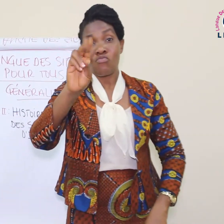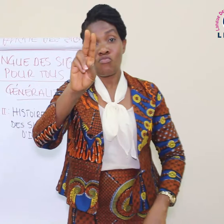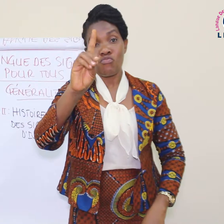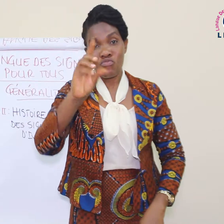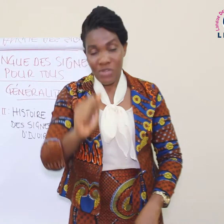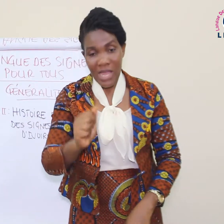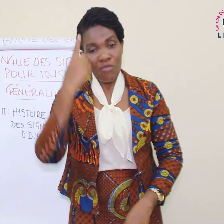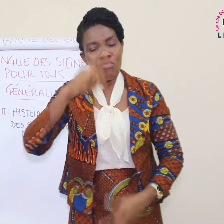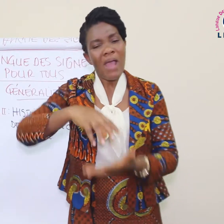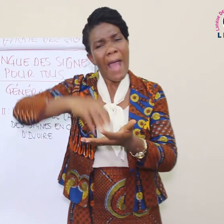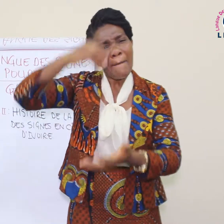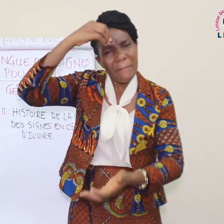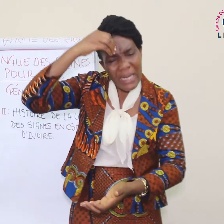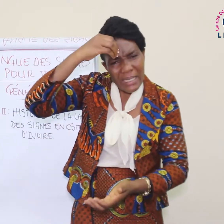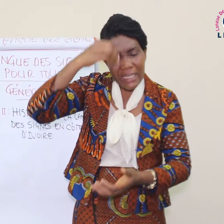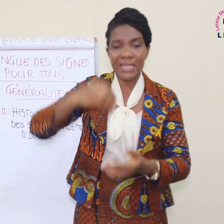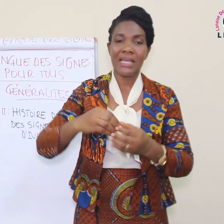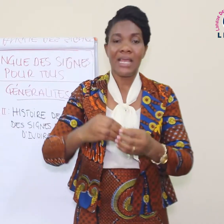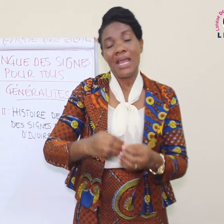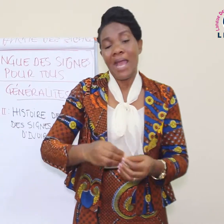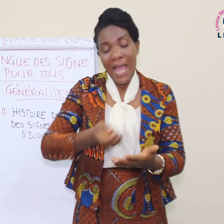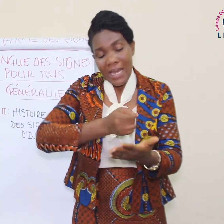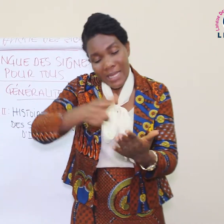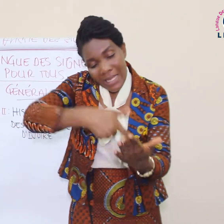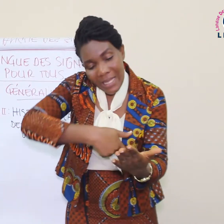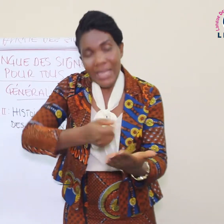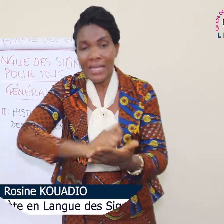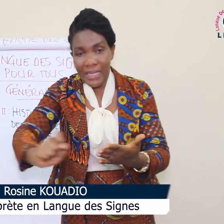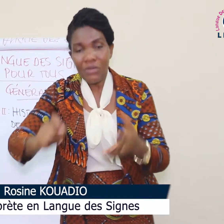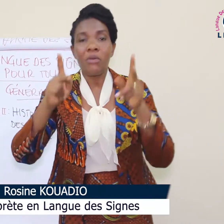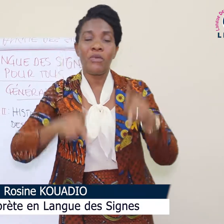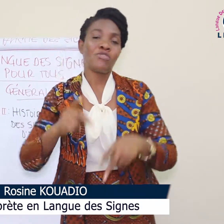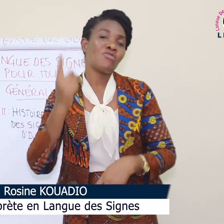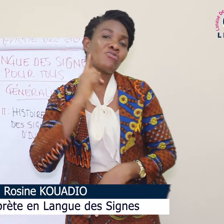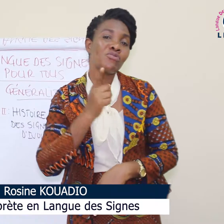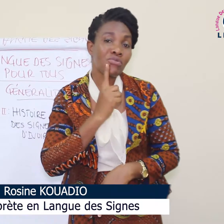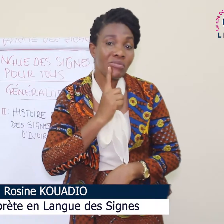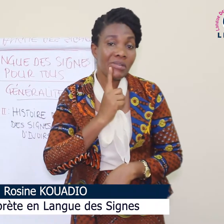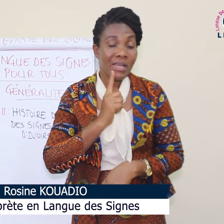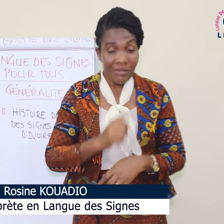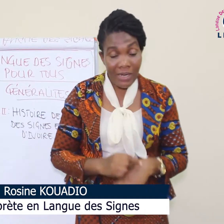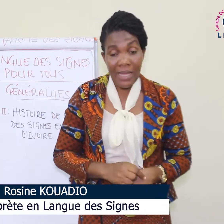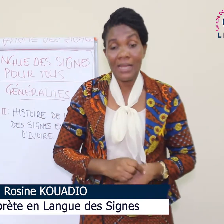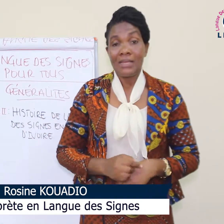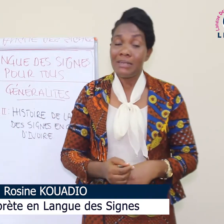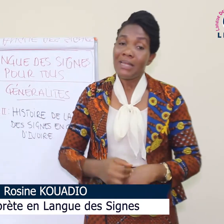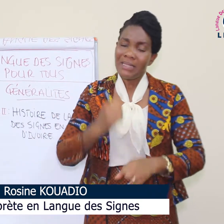sourds. L'expérience fut concluante, mais malheureusement, il mourut en